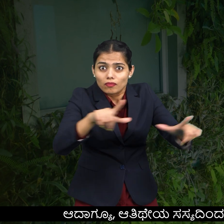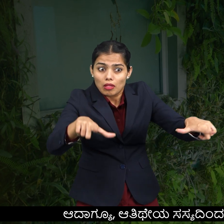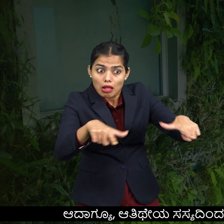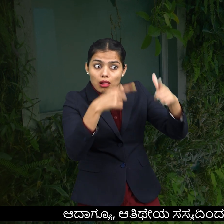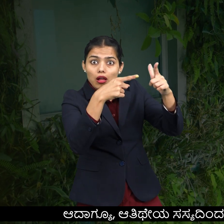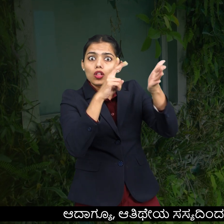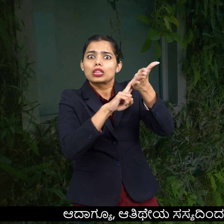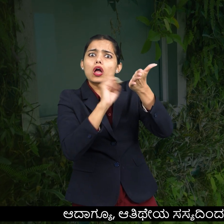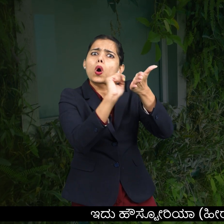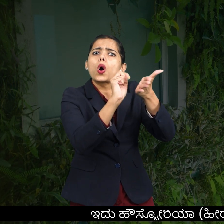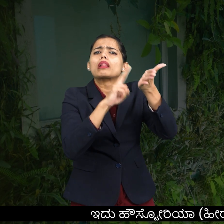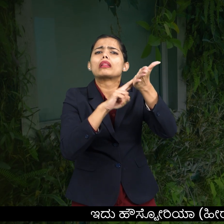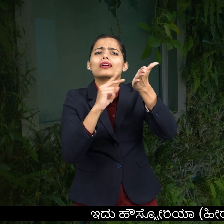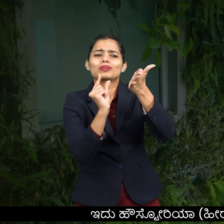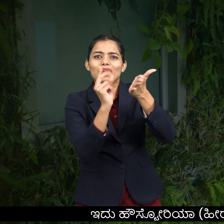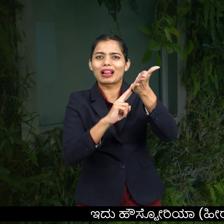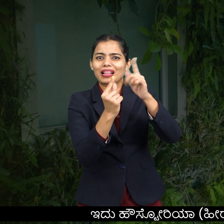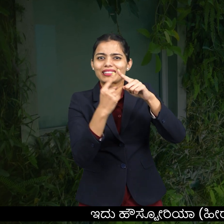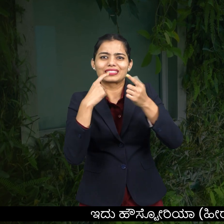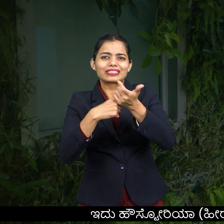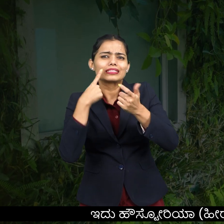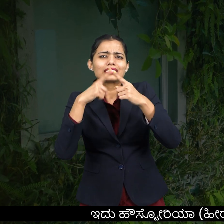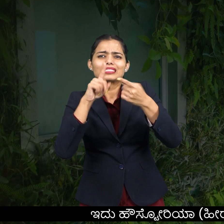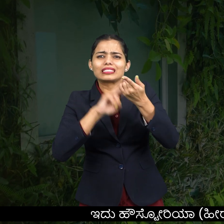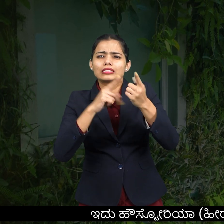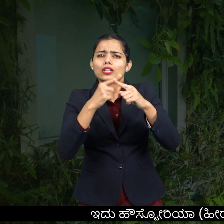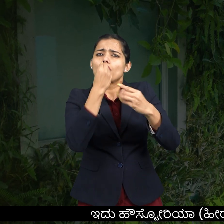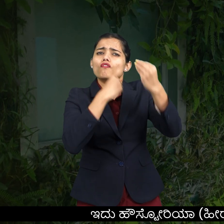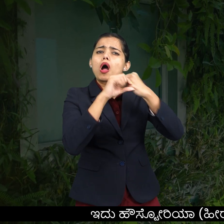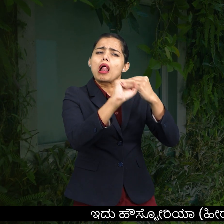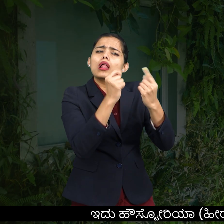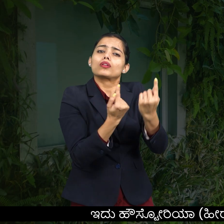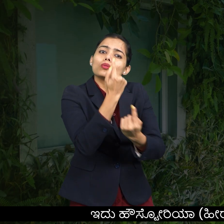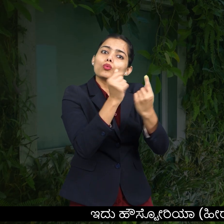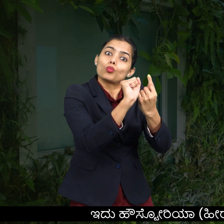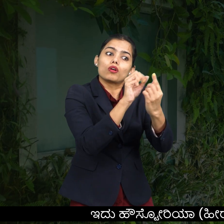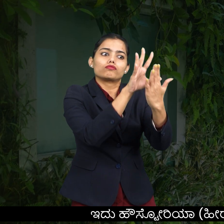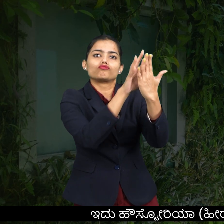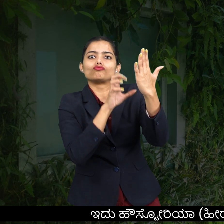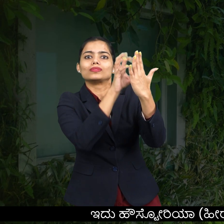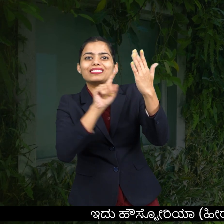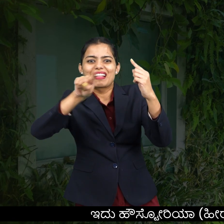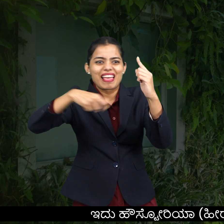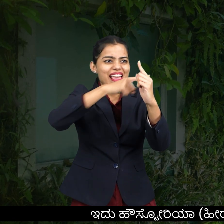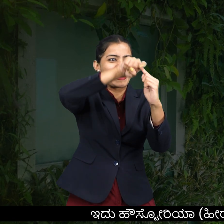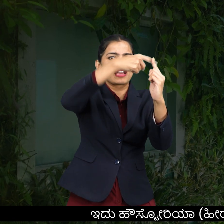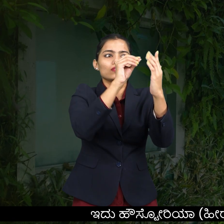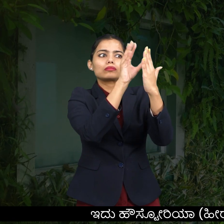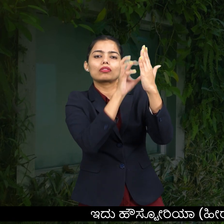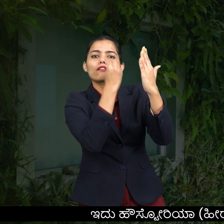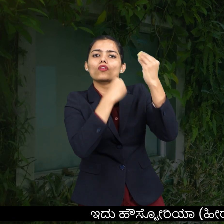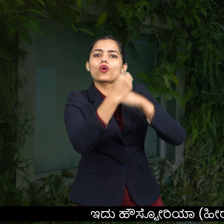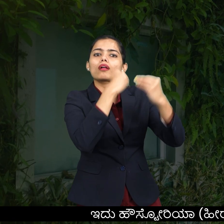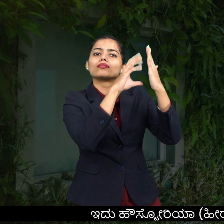ಪೋಷಕಾಂಶಗಳನ್ನು ಹೀರಿಕೊಳ್ಳಲು ಇದು ಹೌಸ್ಟೋರಿಯಾ ಅಂದ್ರೆ ಹೀರುವ ಬೇರುಗಳನ್ನು